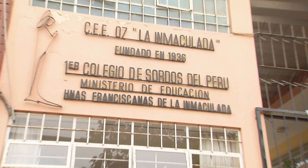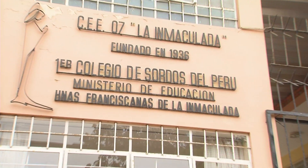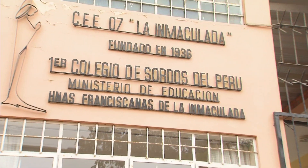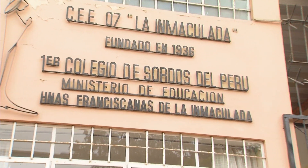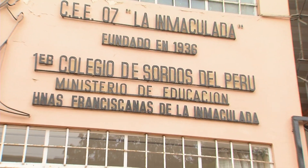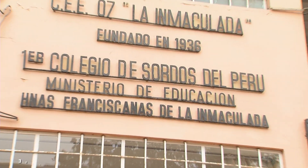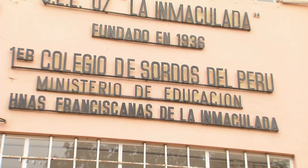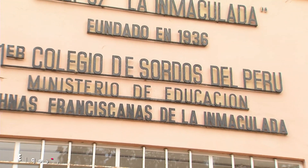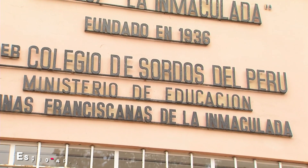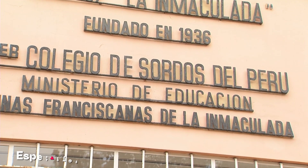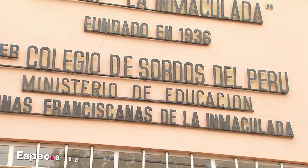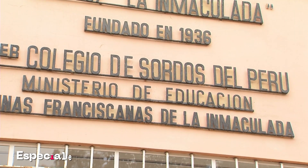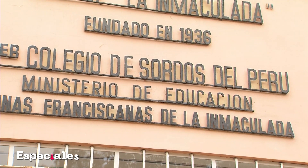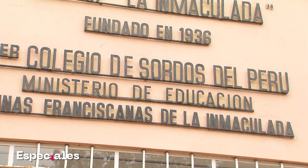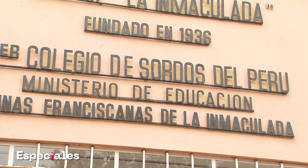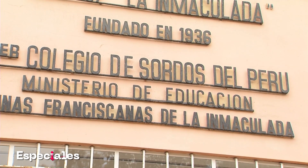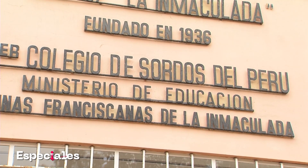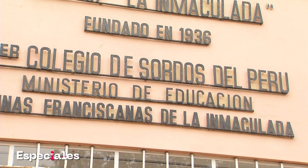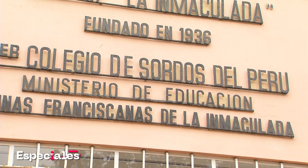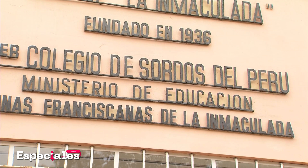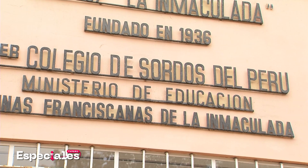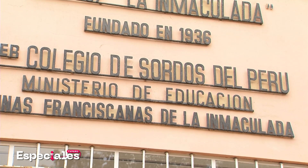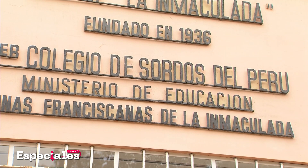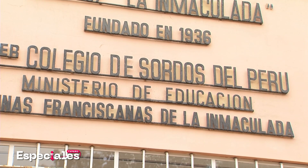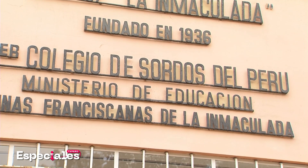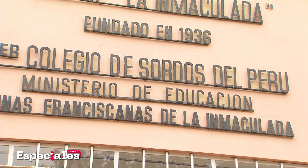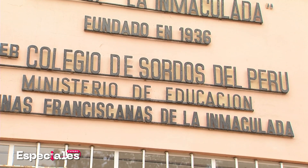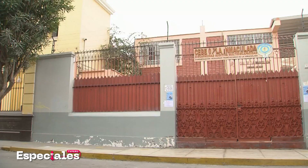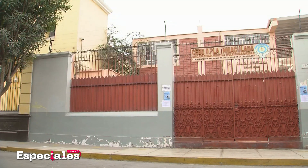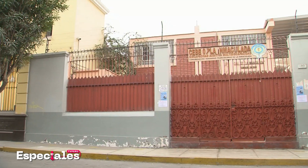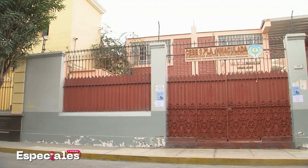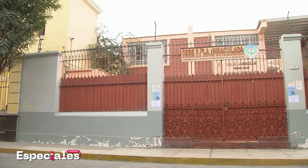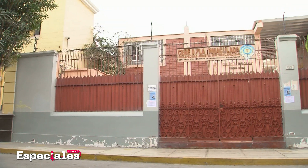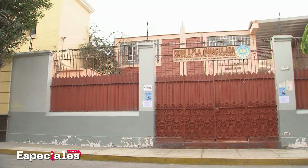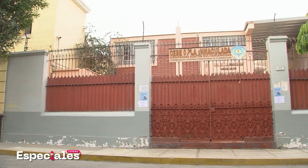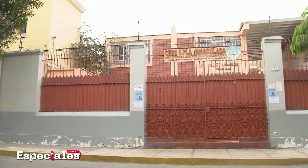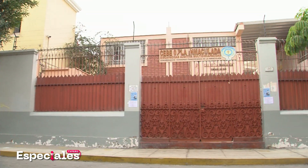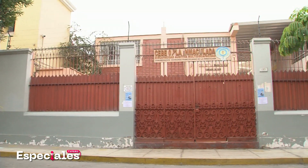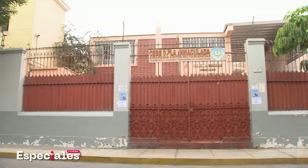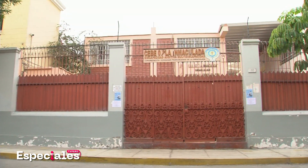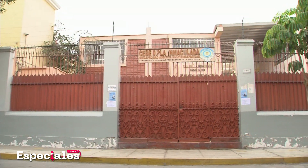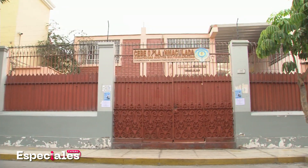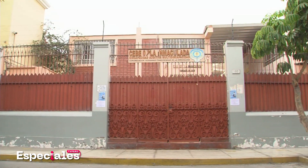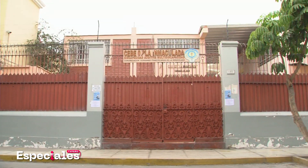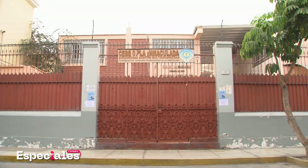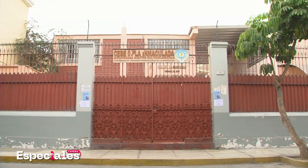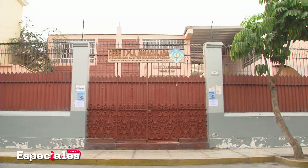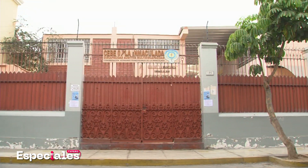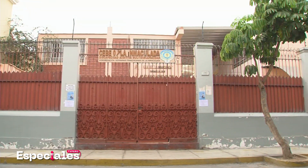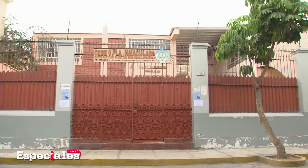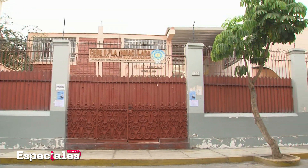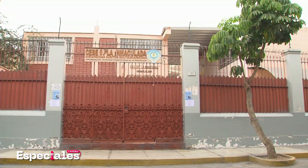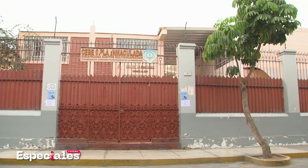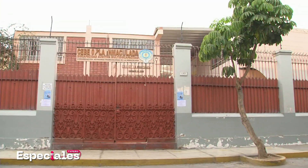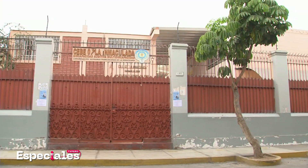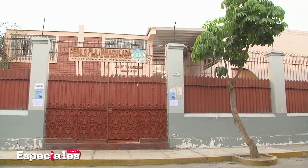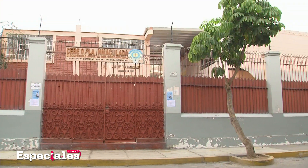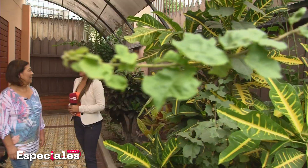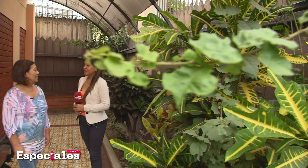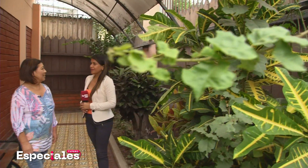el que es el primer colegio de personas sordas en el Perú y donde se educaron sus hermanos con discapacidad